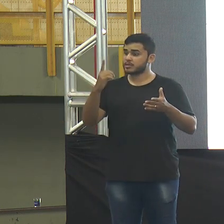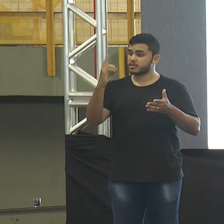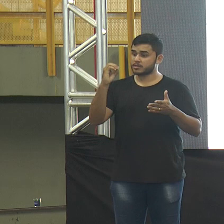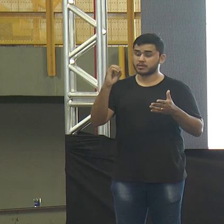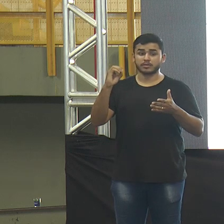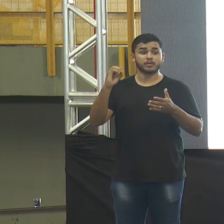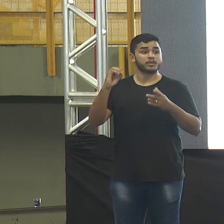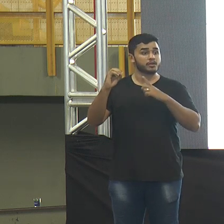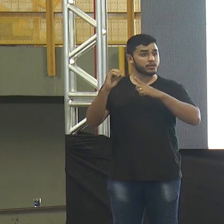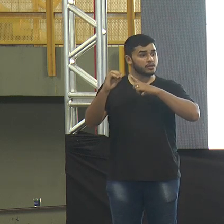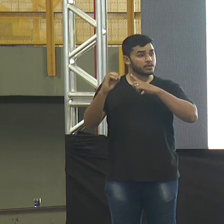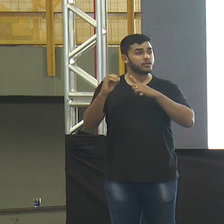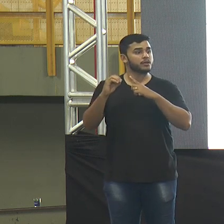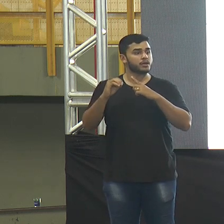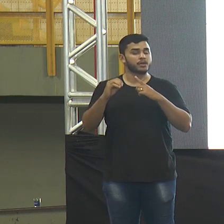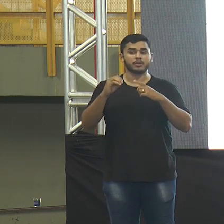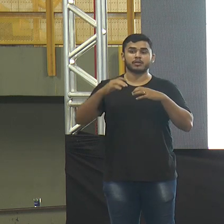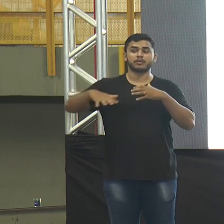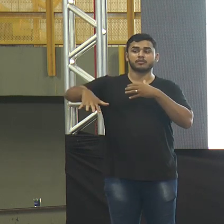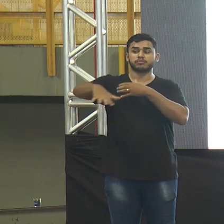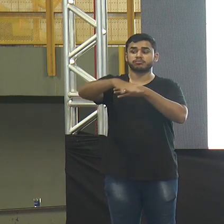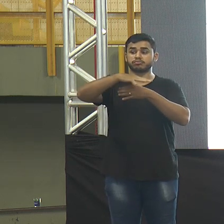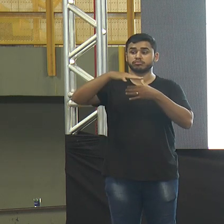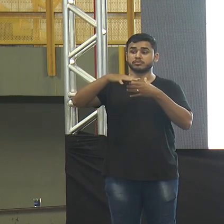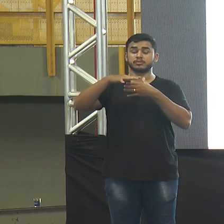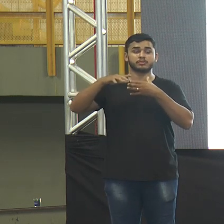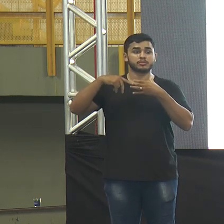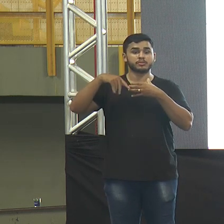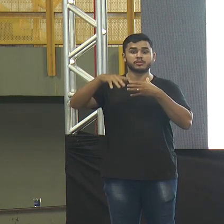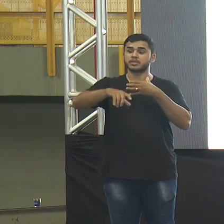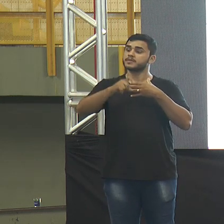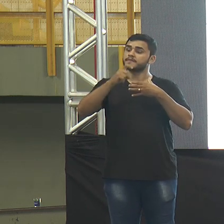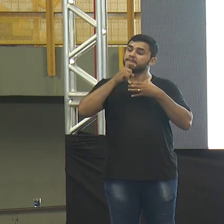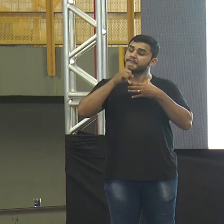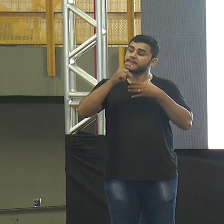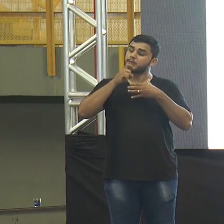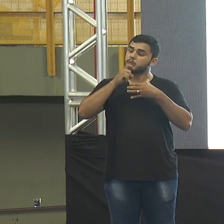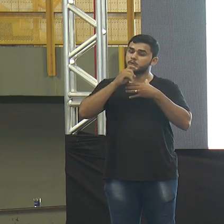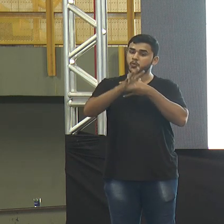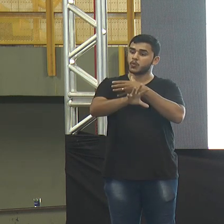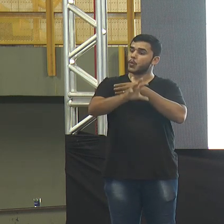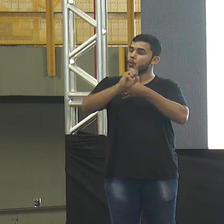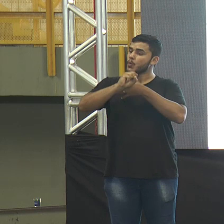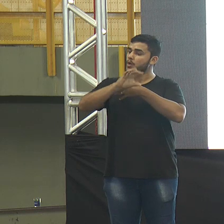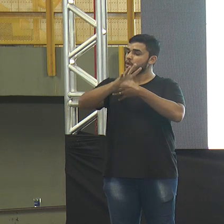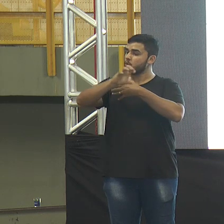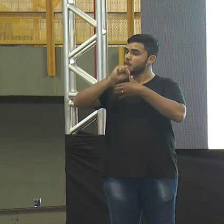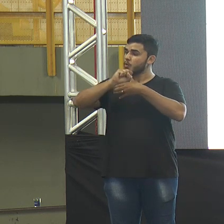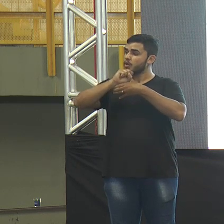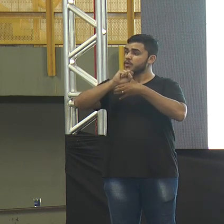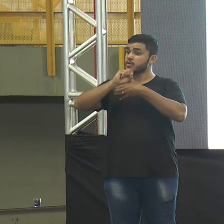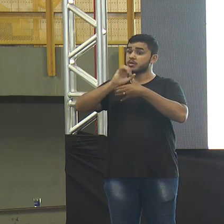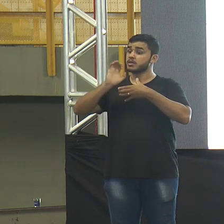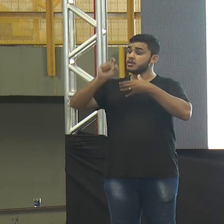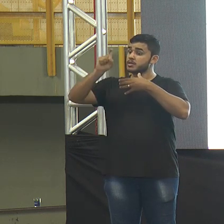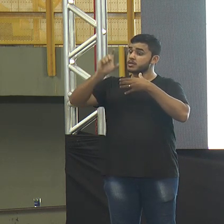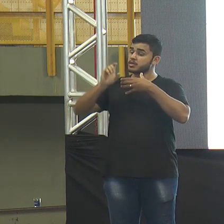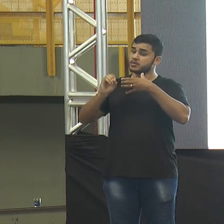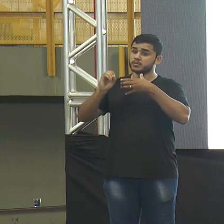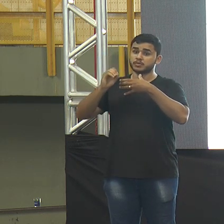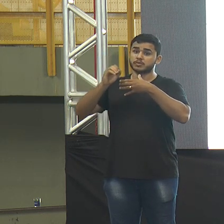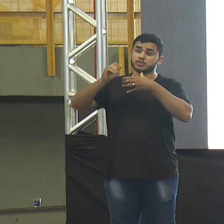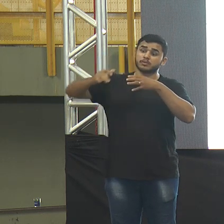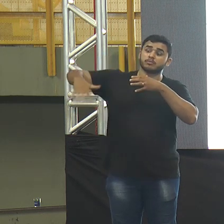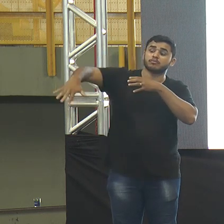o universo vai ficar mais frio. O universo vai ficar gelado. Quando você fala de exotérmico, o